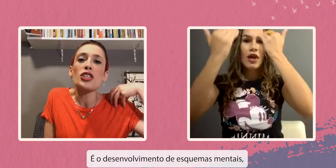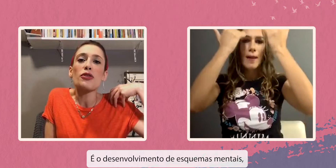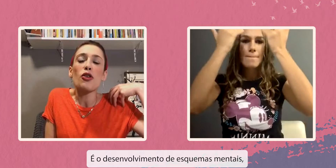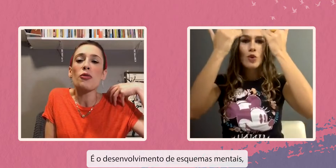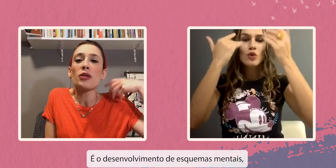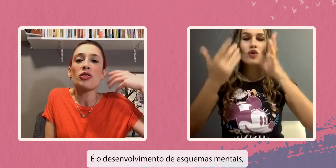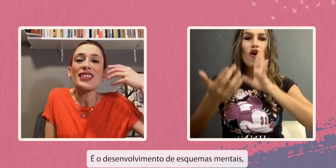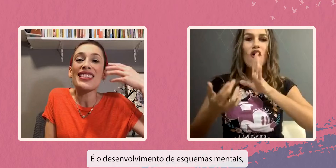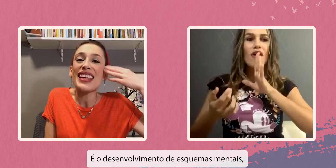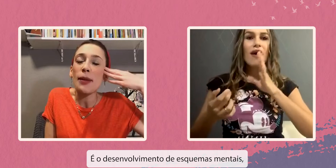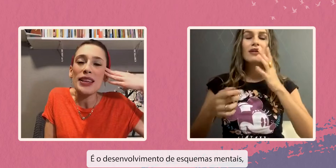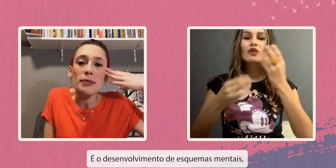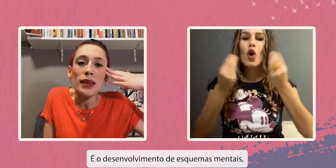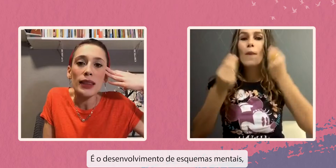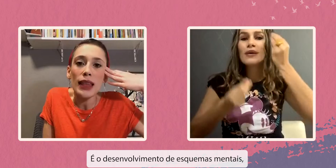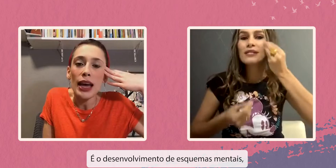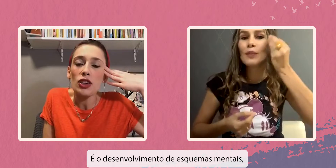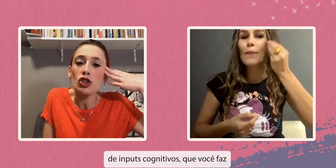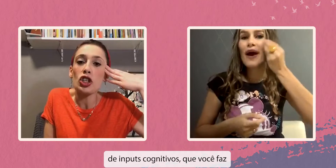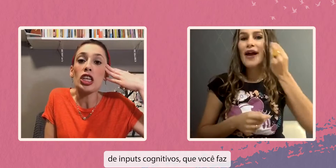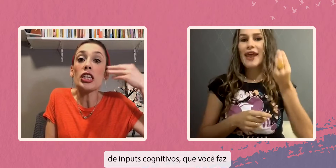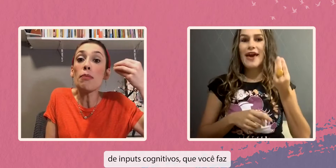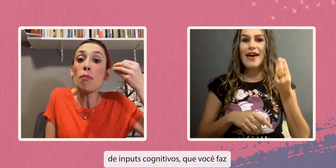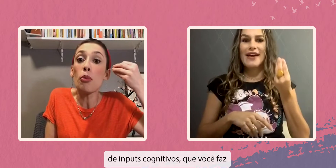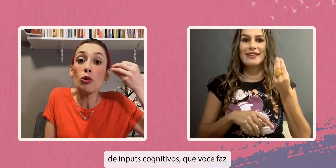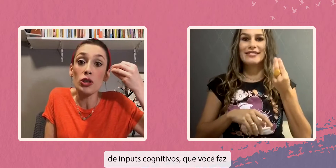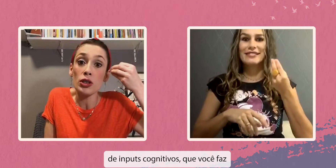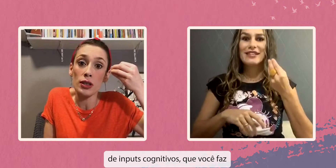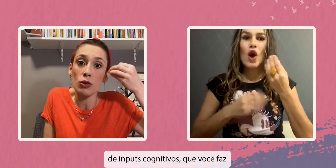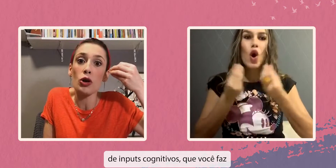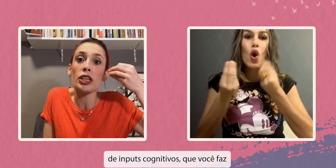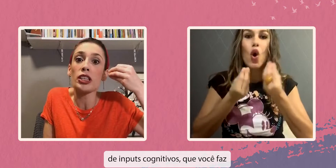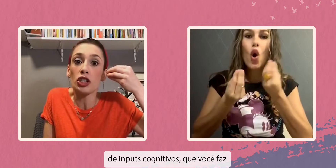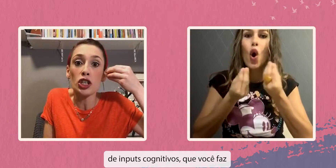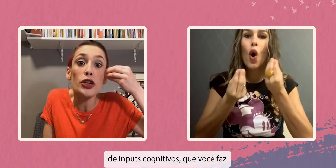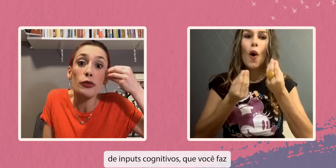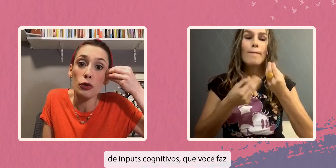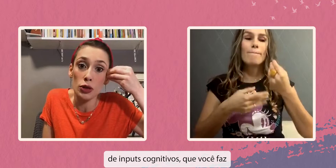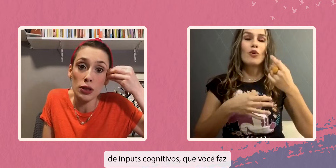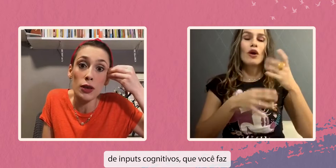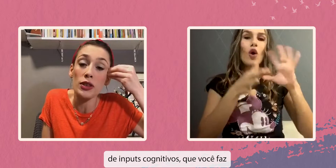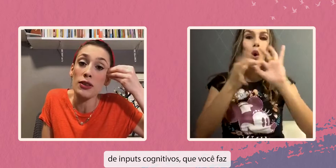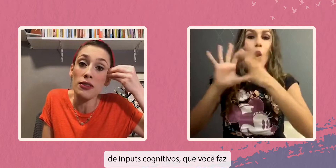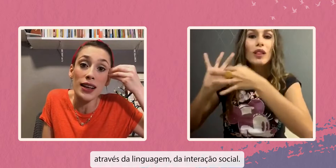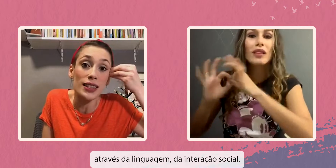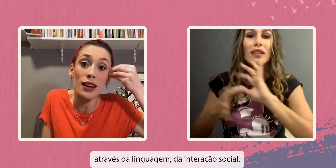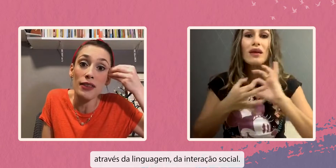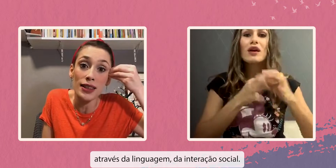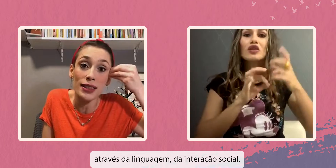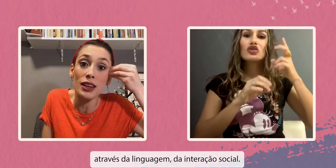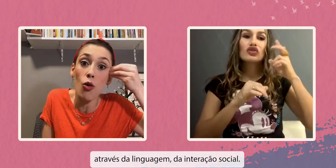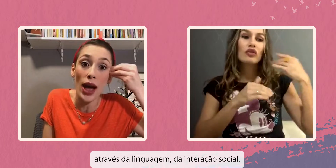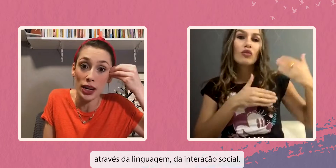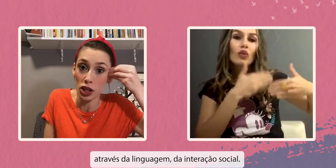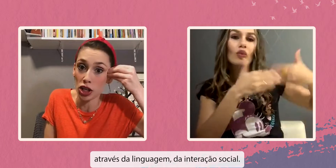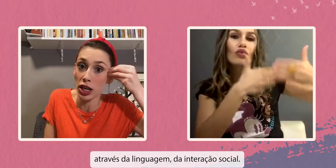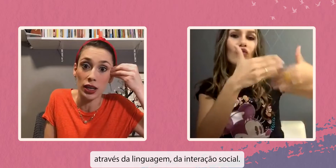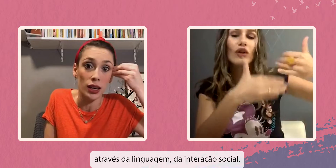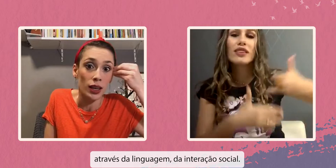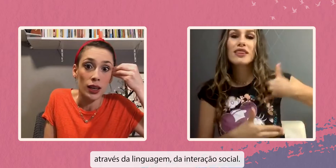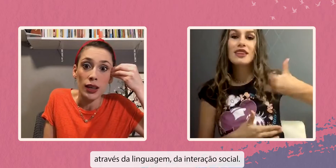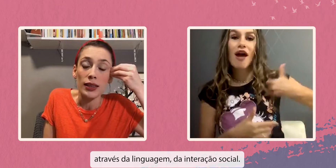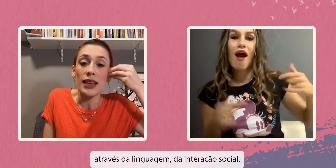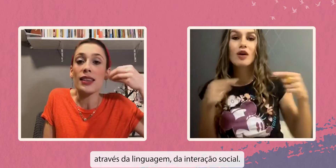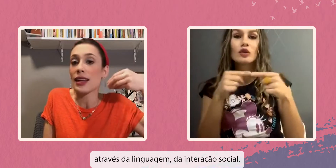É o desenvolvimento de esquemas mentais, de inputs cognitivos que você faz através da